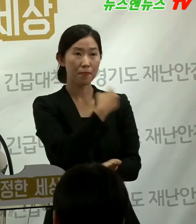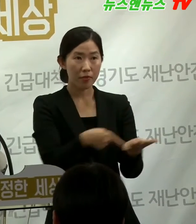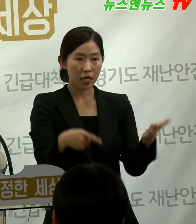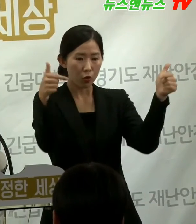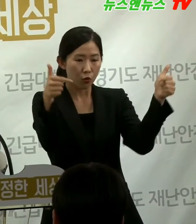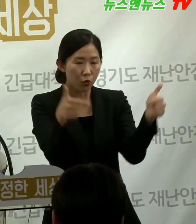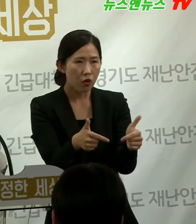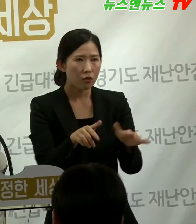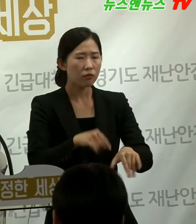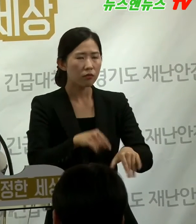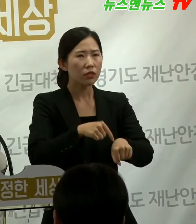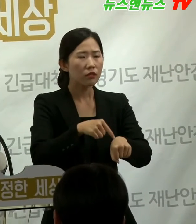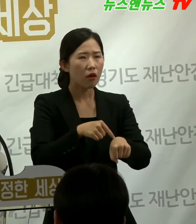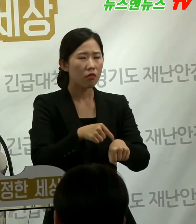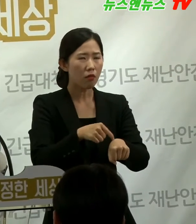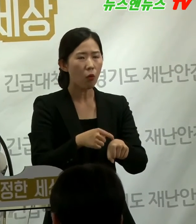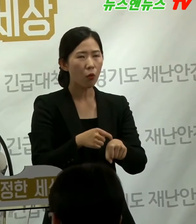시간을 벌어야 합니다.